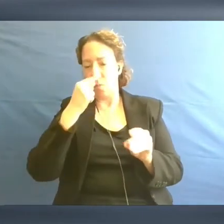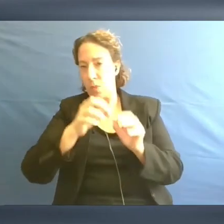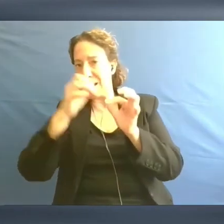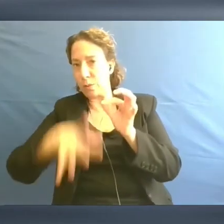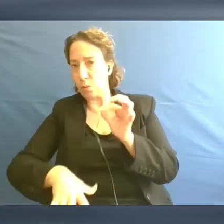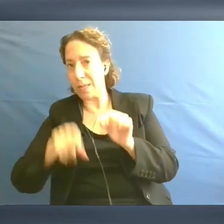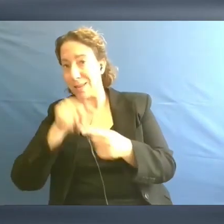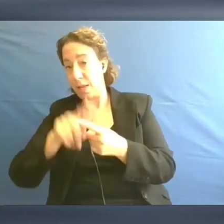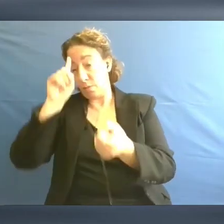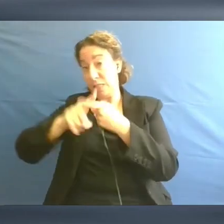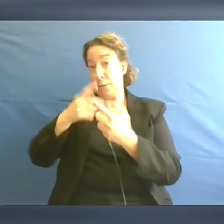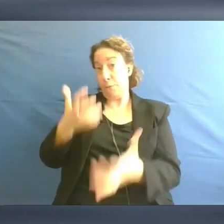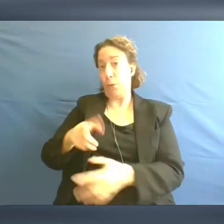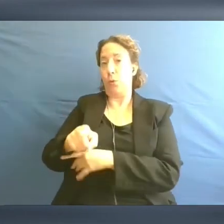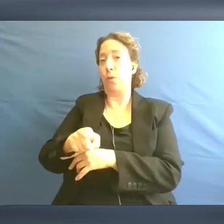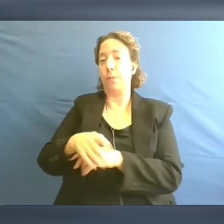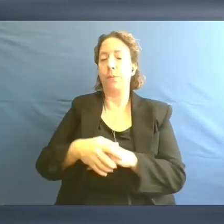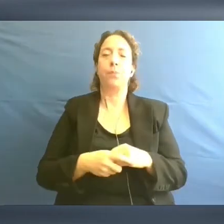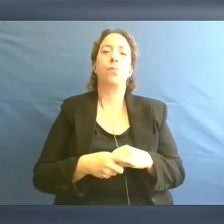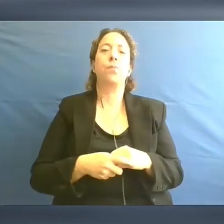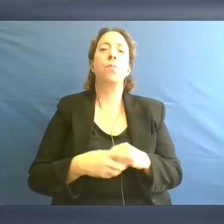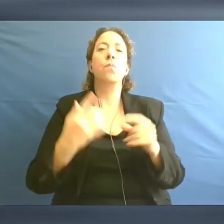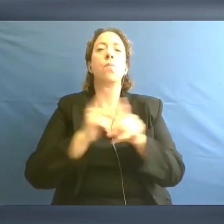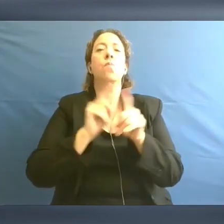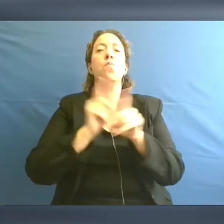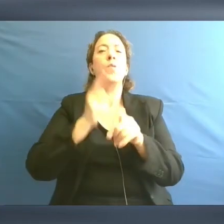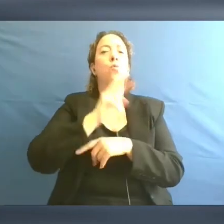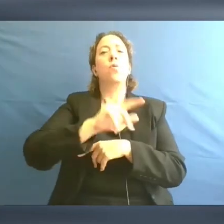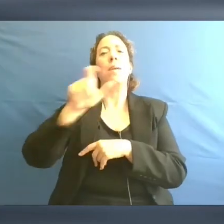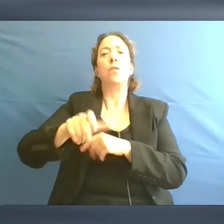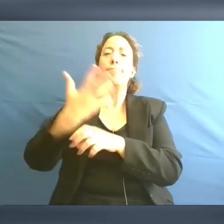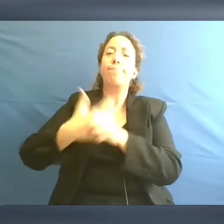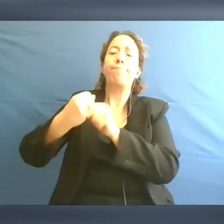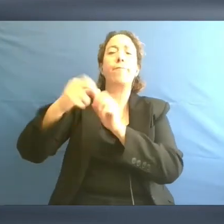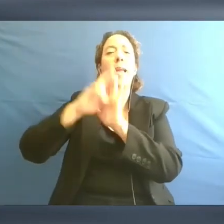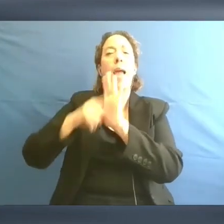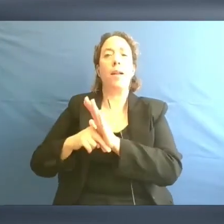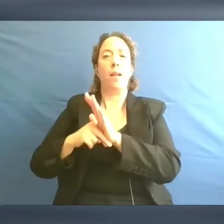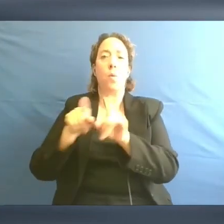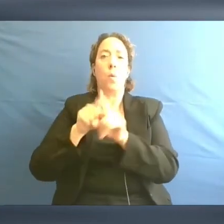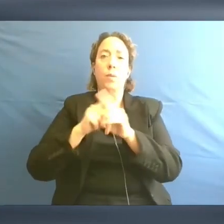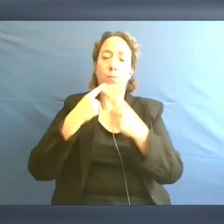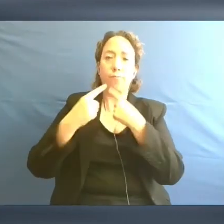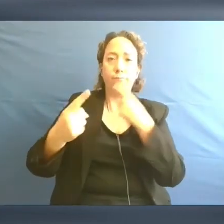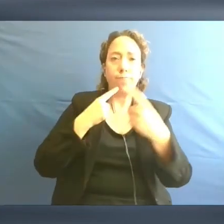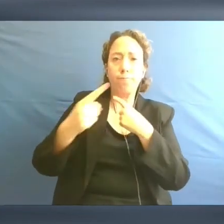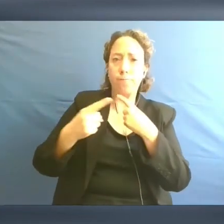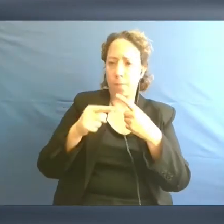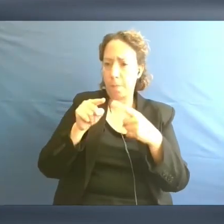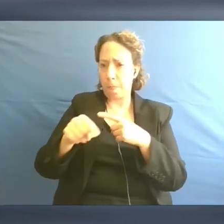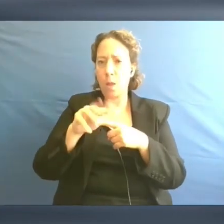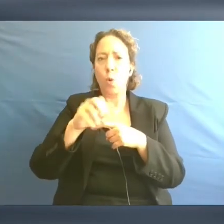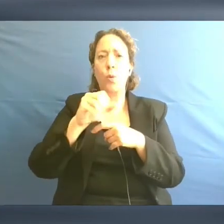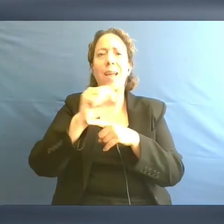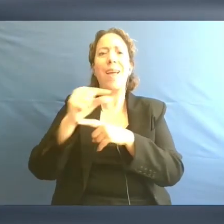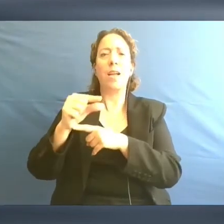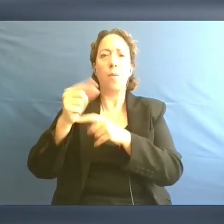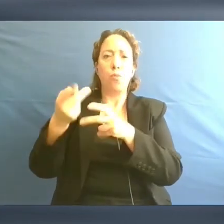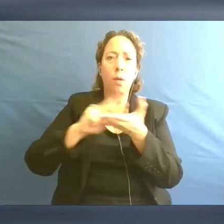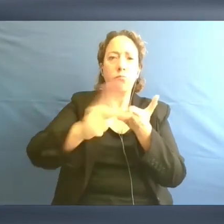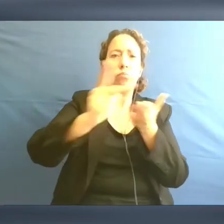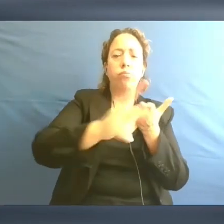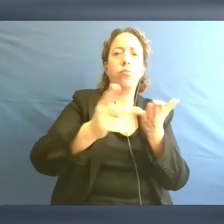attendu. C'est utile pour les auteurs de règles, pour discuter précisément l'interprétation qu'on fait de WCAG, puisqu'on est là pour harmoniser